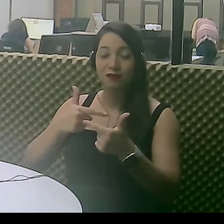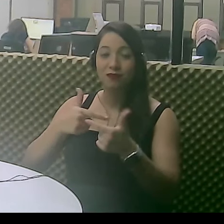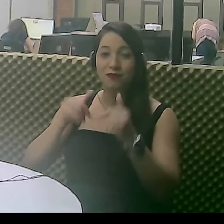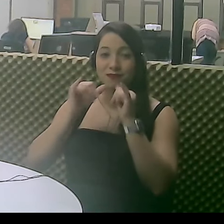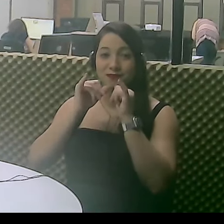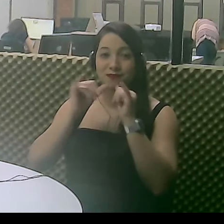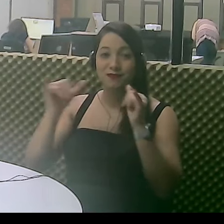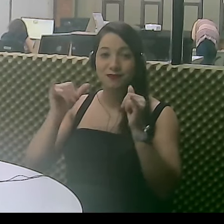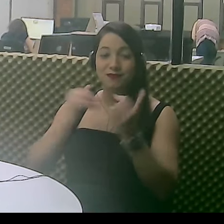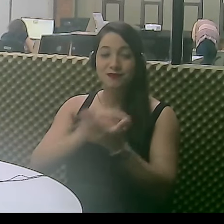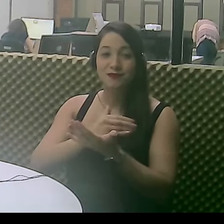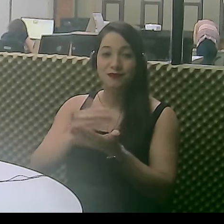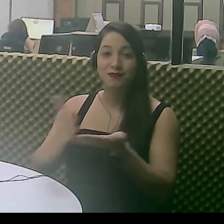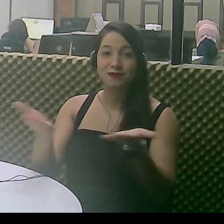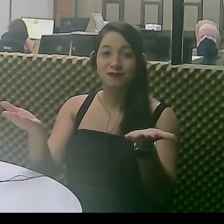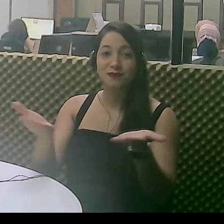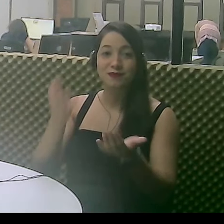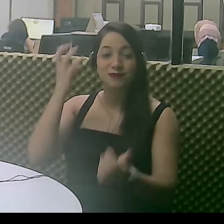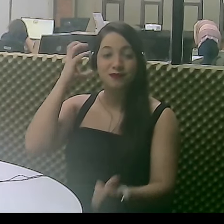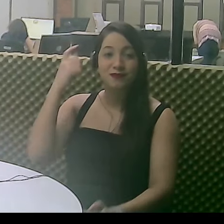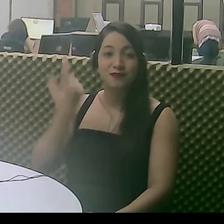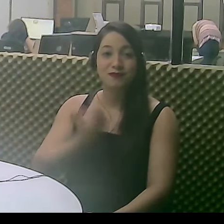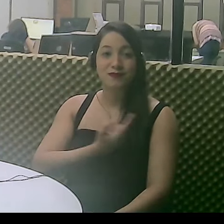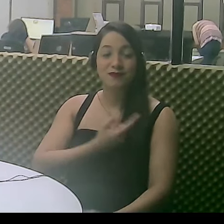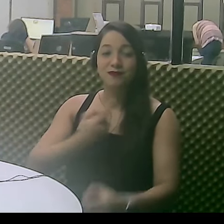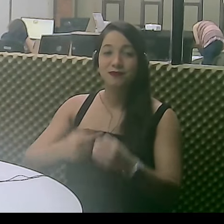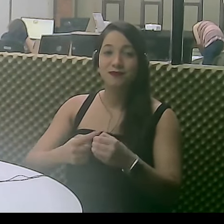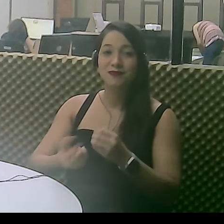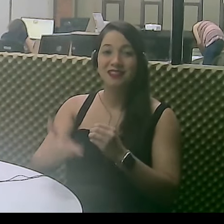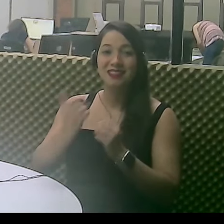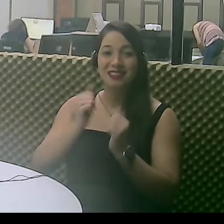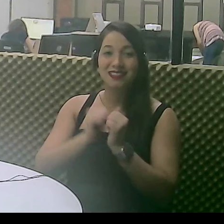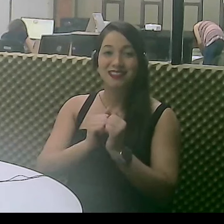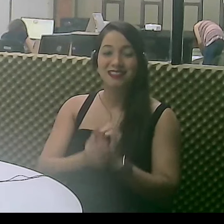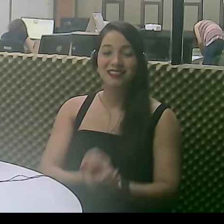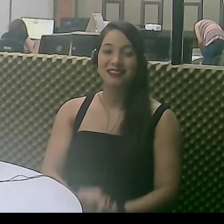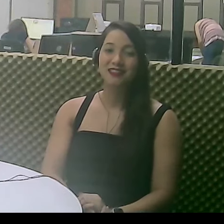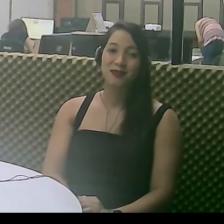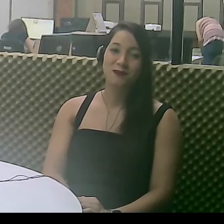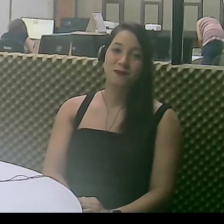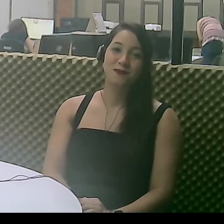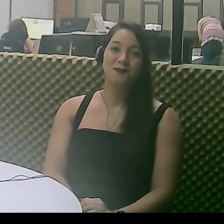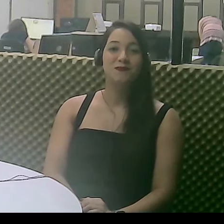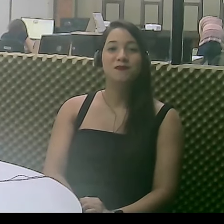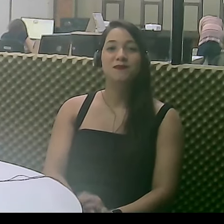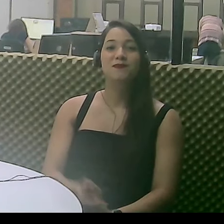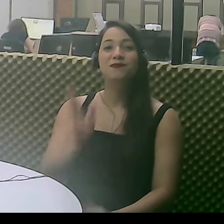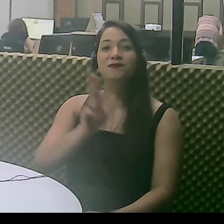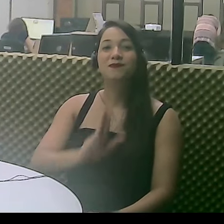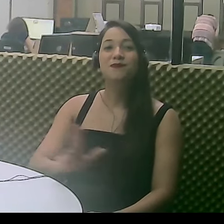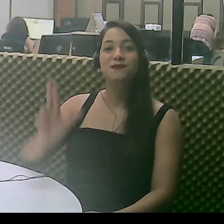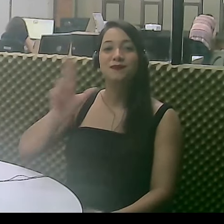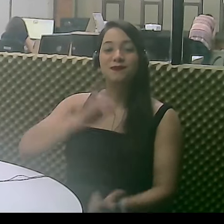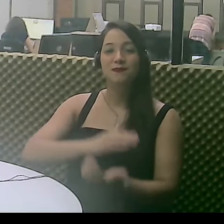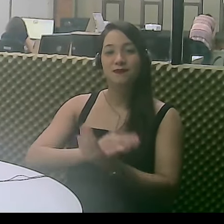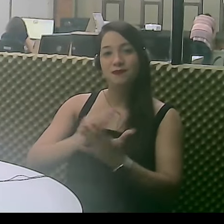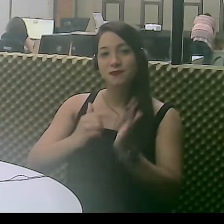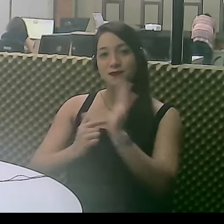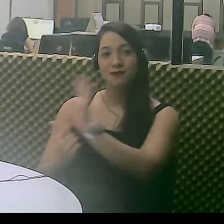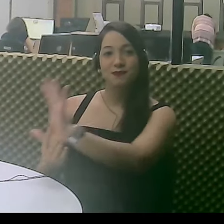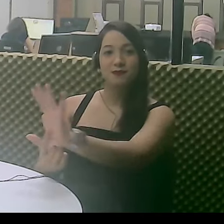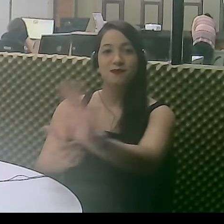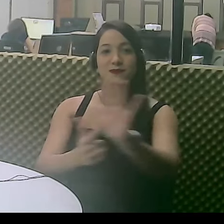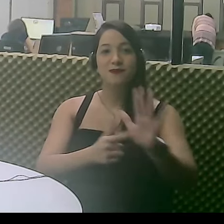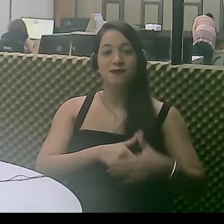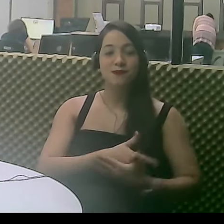essa e outras notícias a partir de agora na Rádio nossa cidade vem com a gente Uberlândia